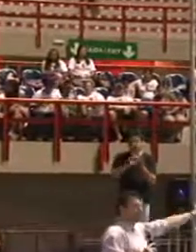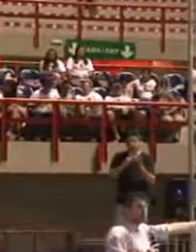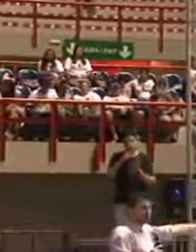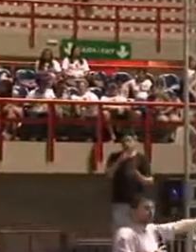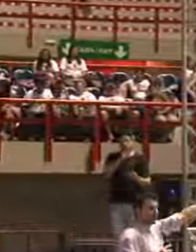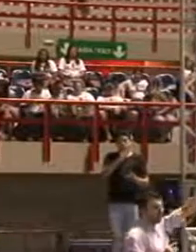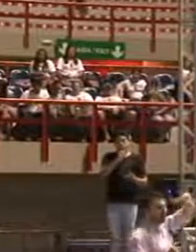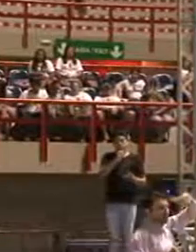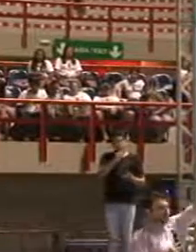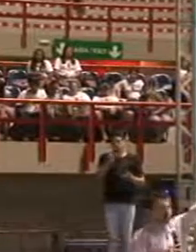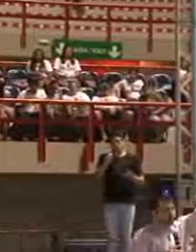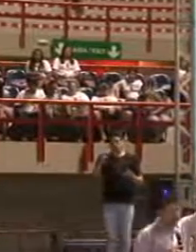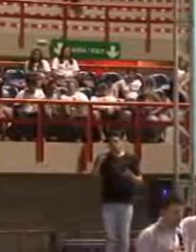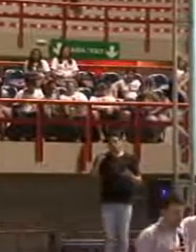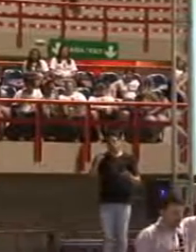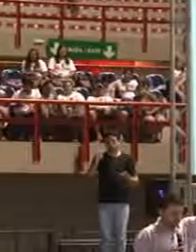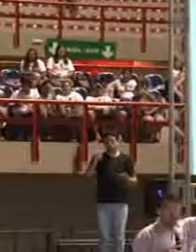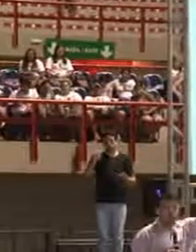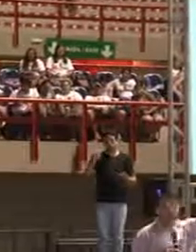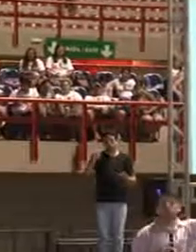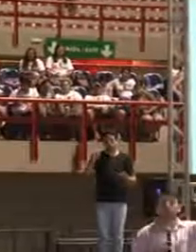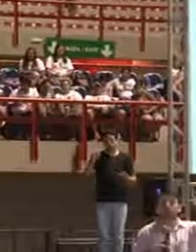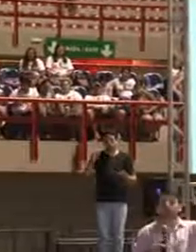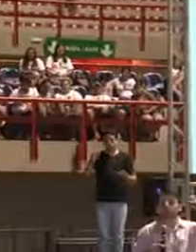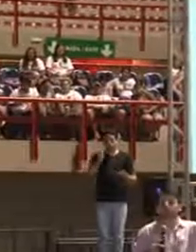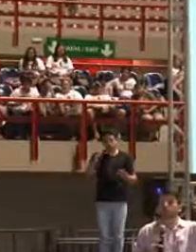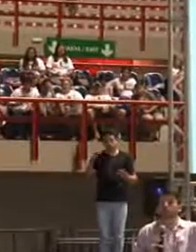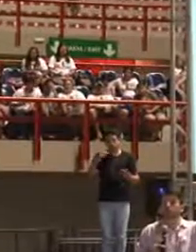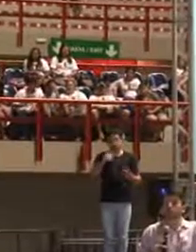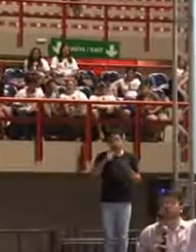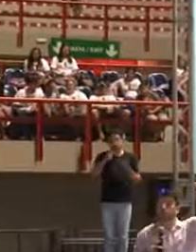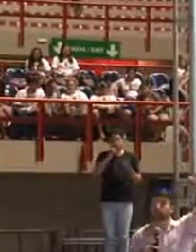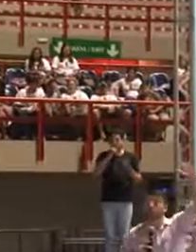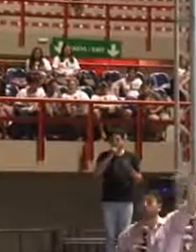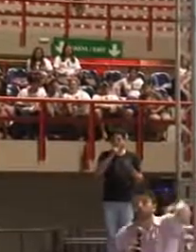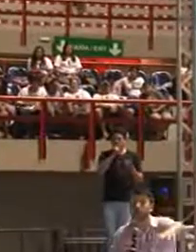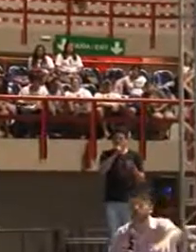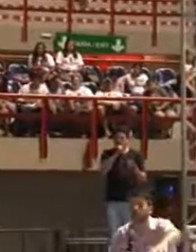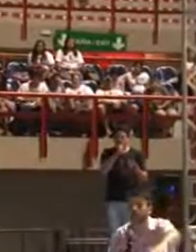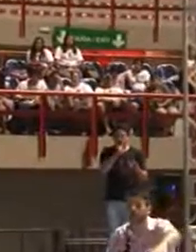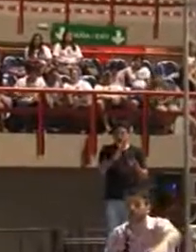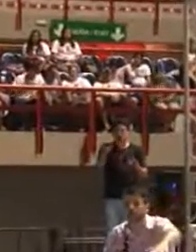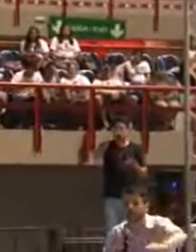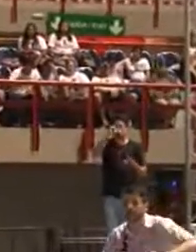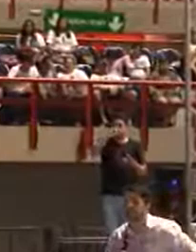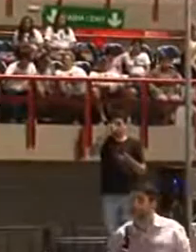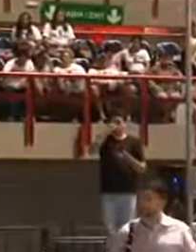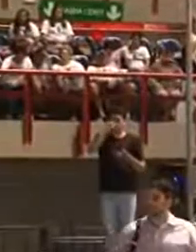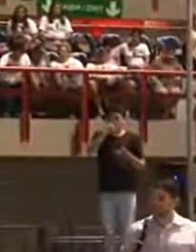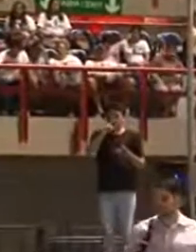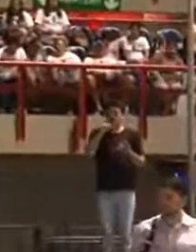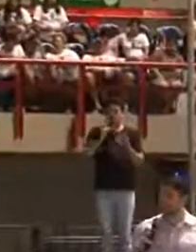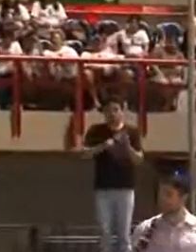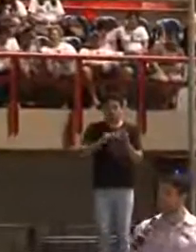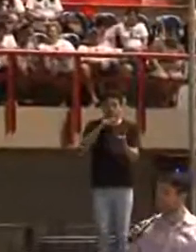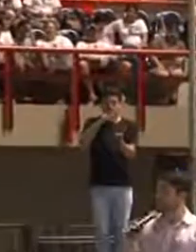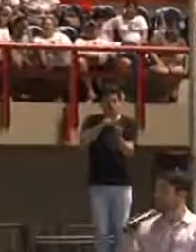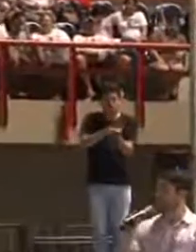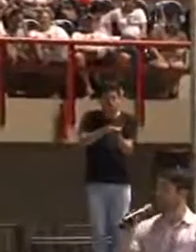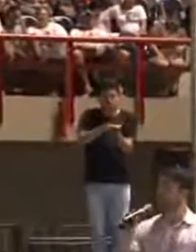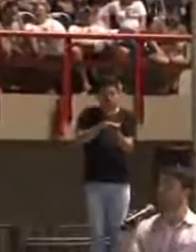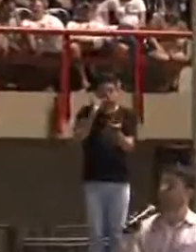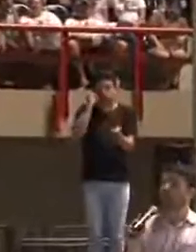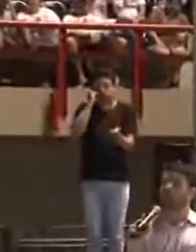paracetamol ou adipirona, não pode tomar AS. Muito líquido para a sua pressão não baixar. E cama,